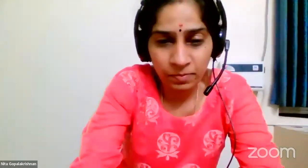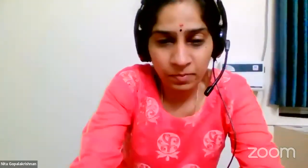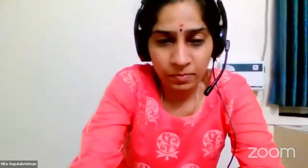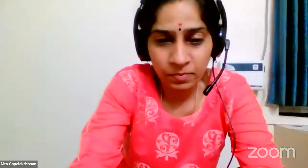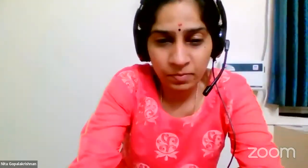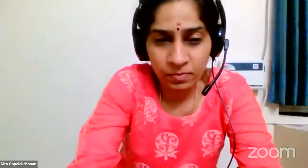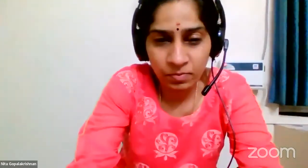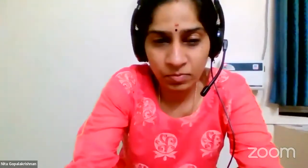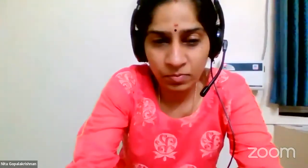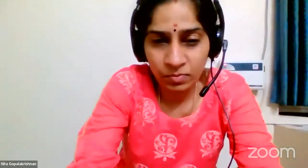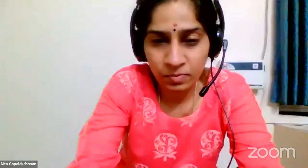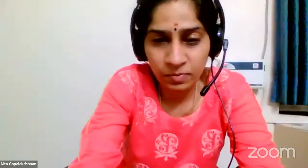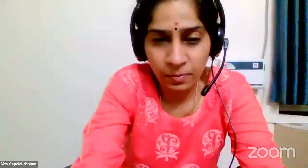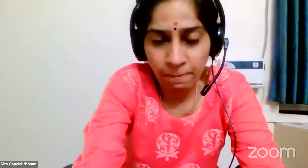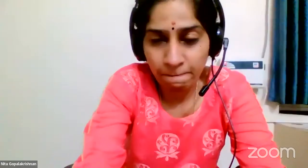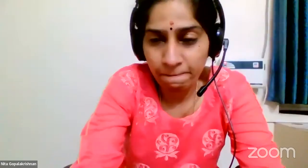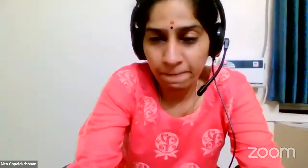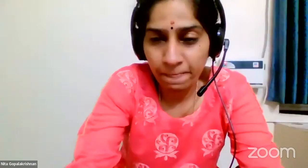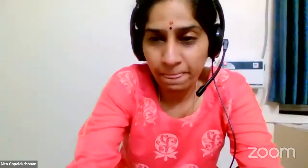है?